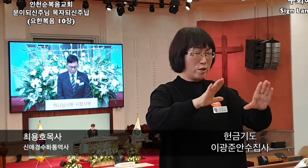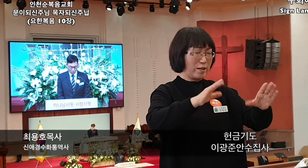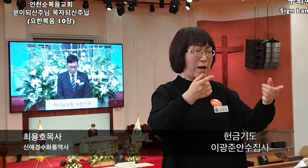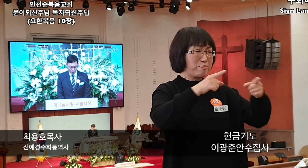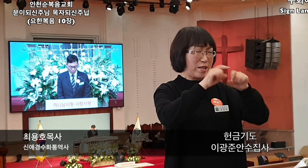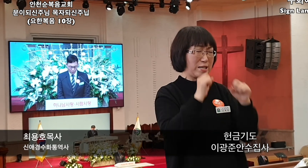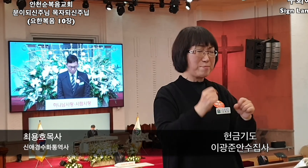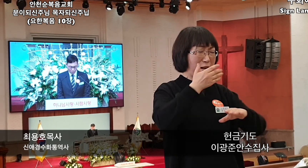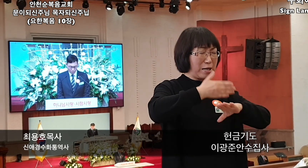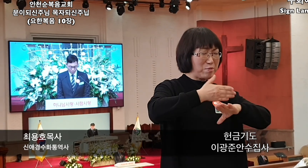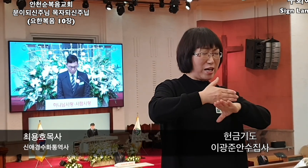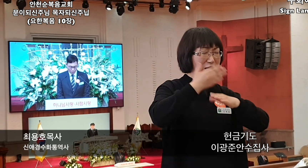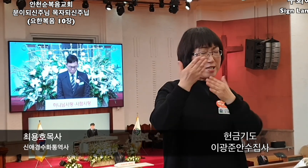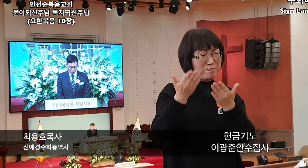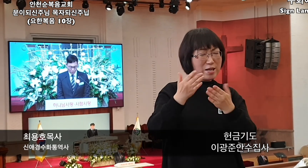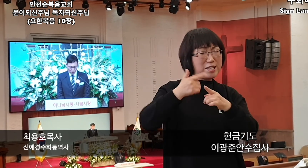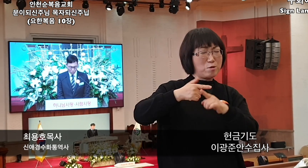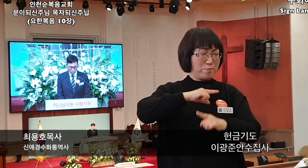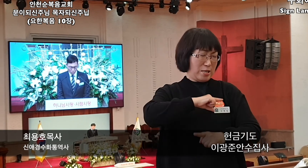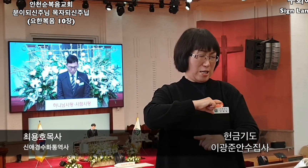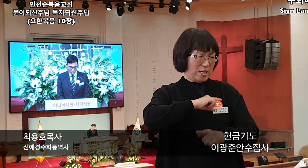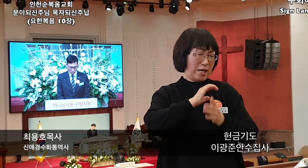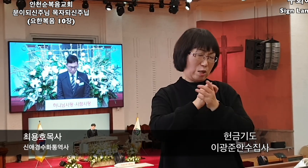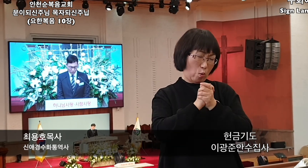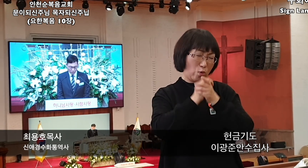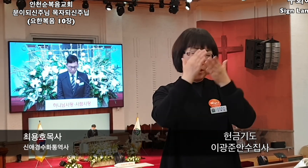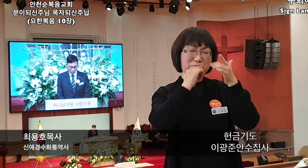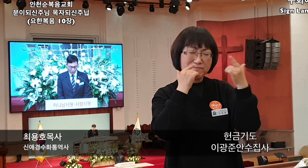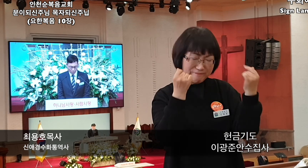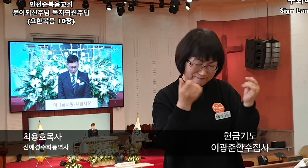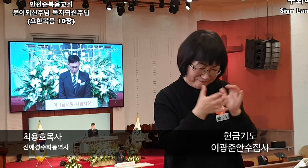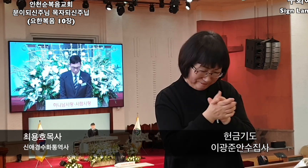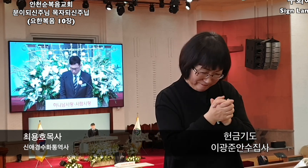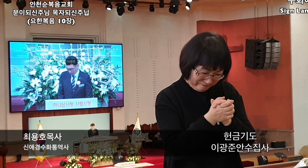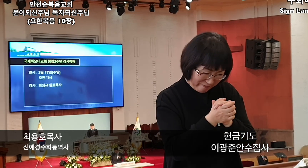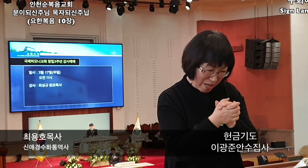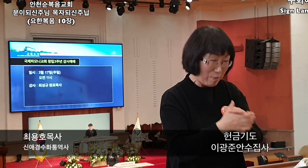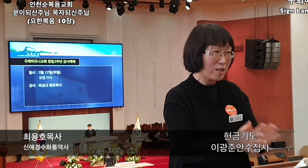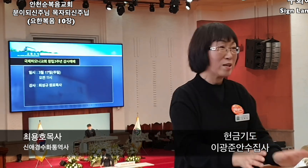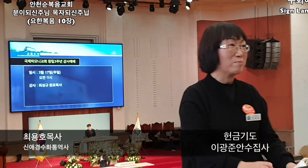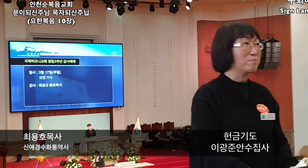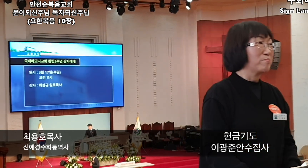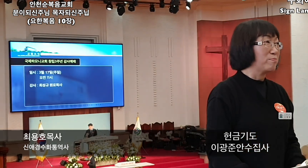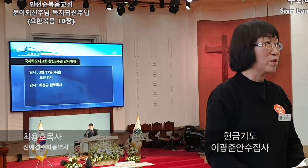오늘도 함께 하심을 감사하며 예수님의 이름으로 기도드립니다. 아멘.